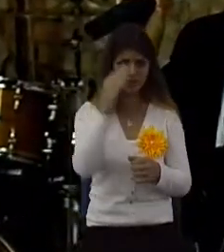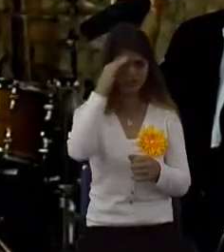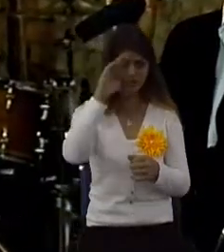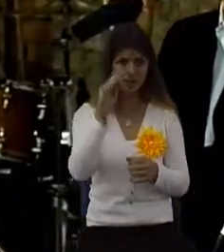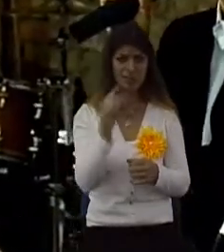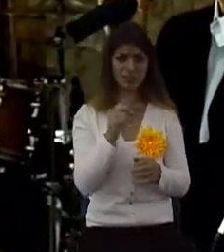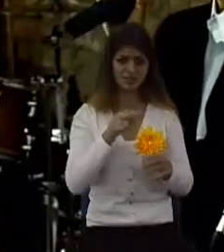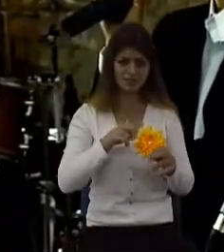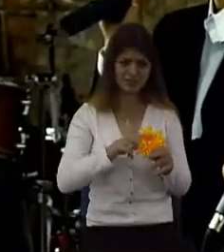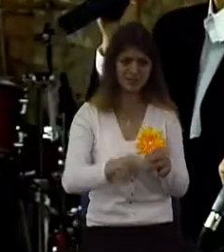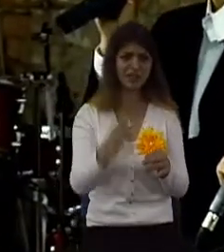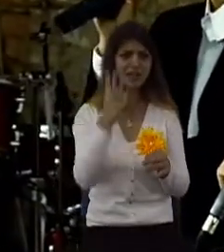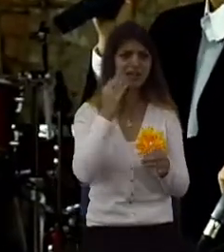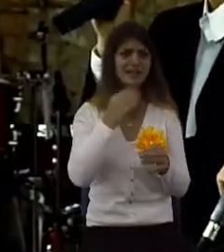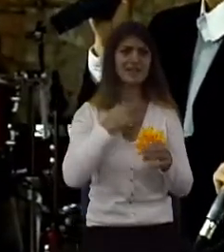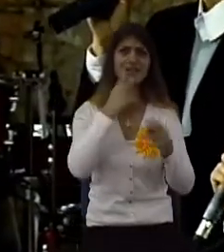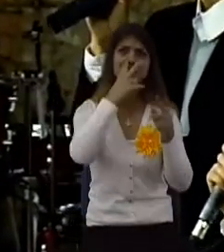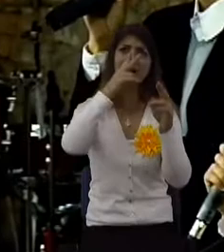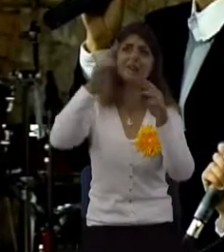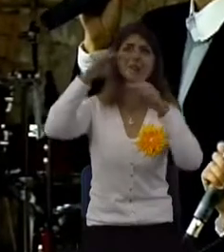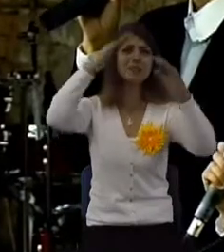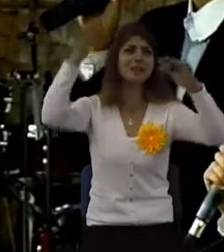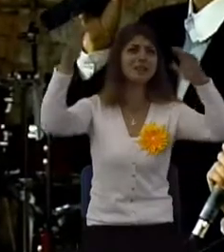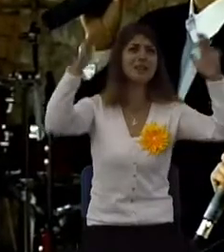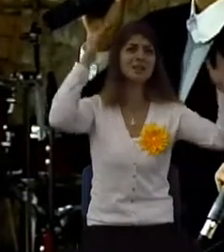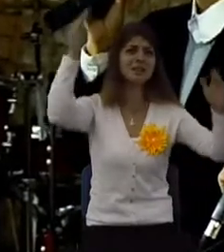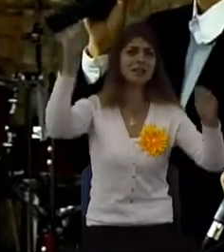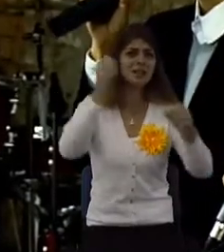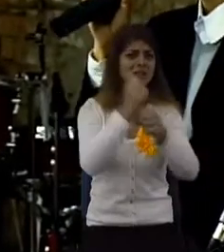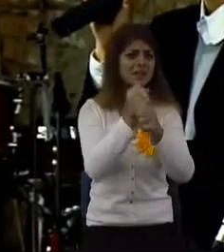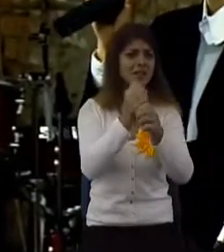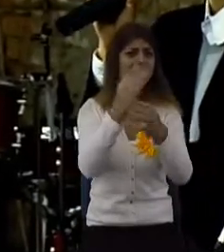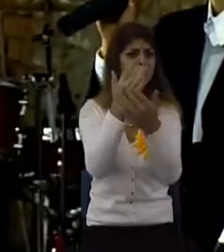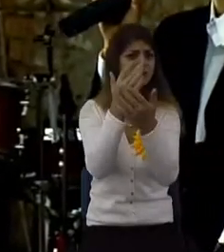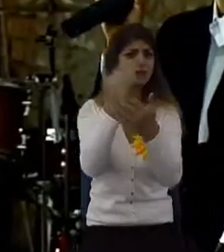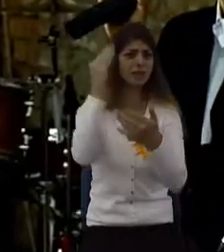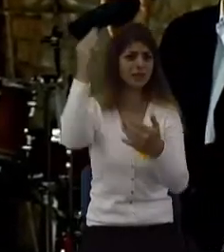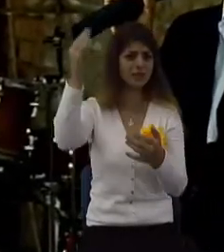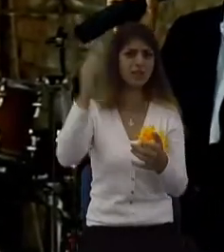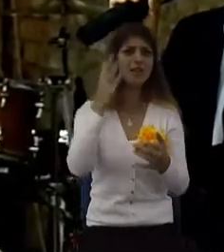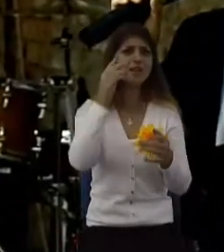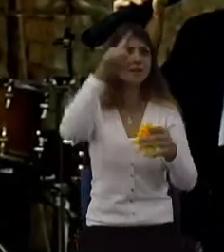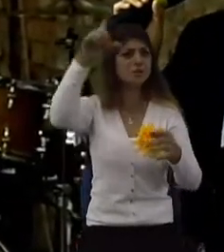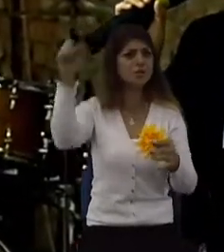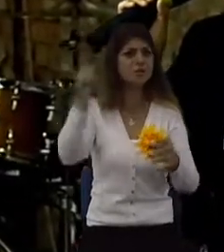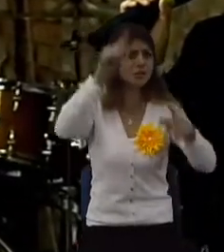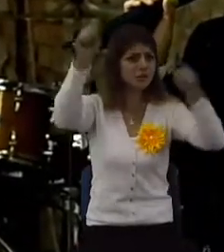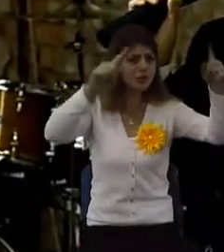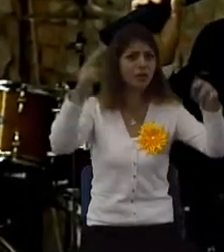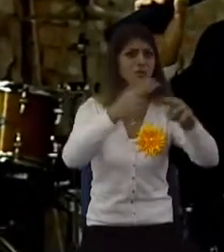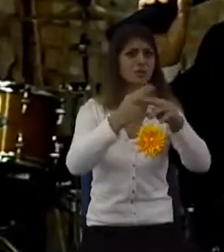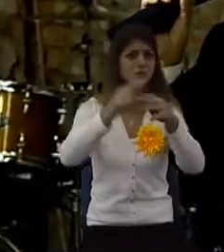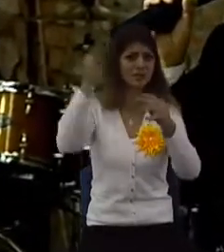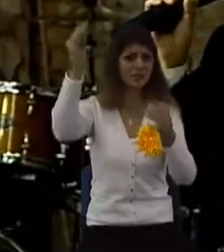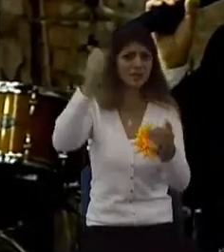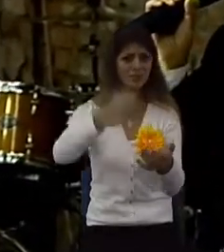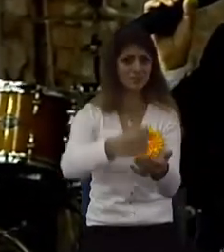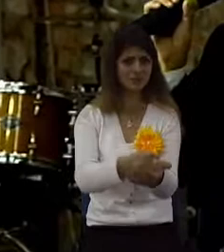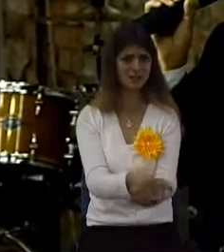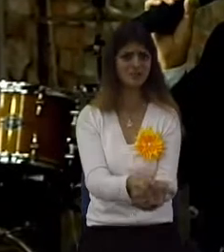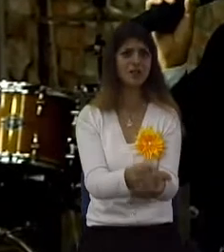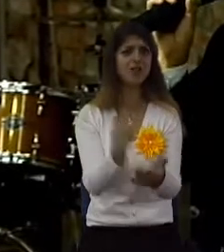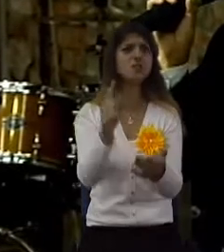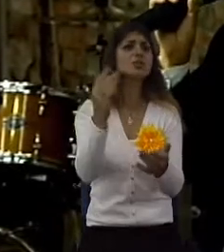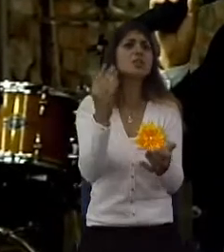и мстителя. Когда я взираю на небеса Твои, дело перстов Твоих, на луну и звезды, которые Ты